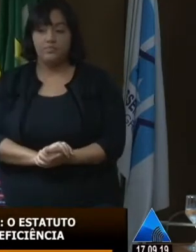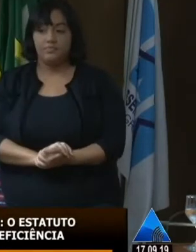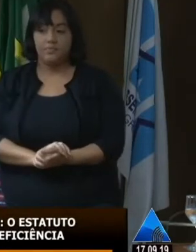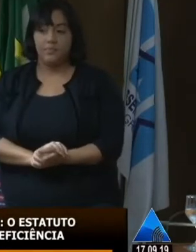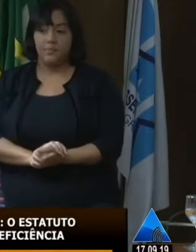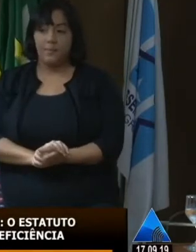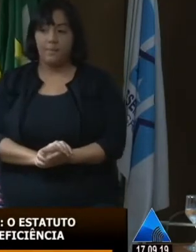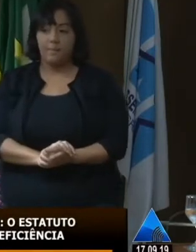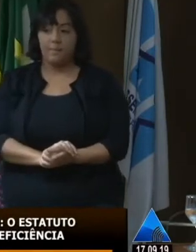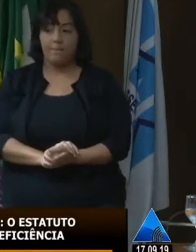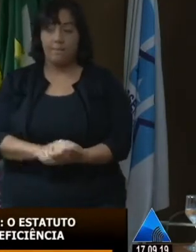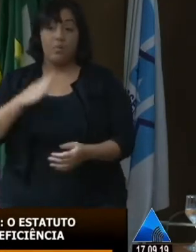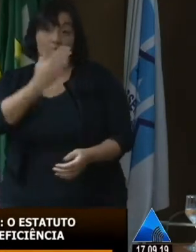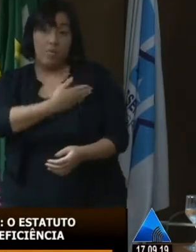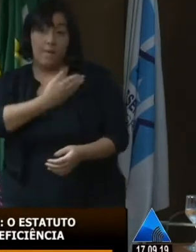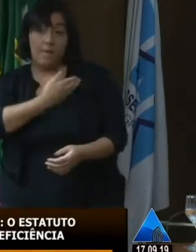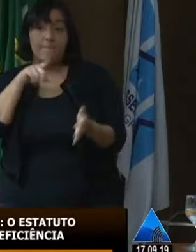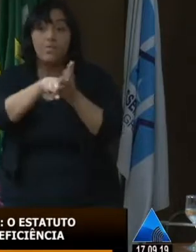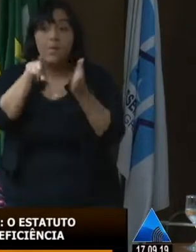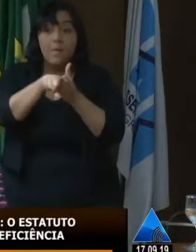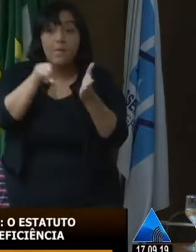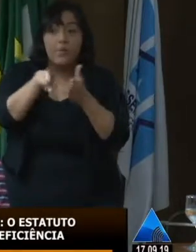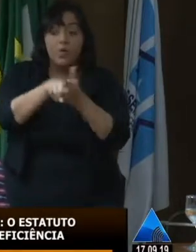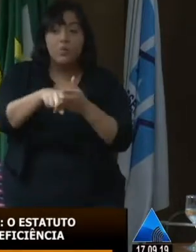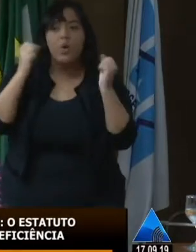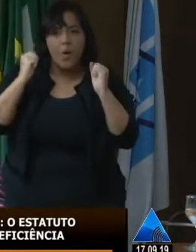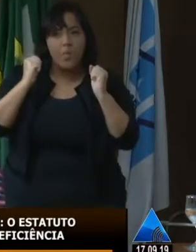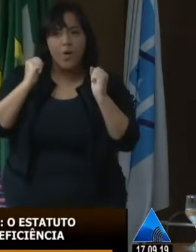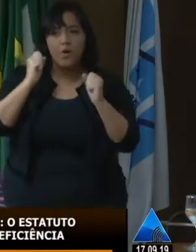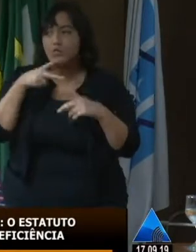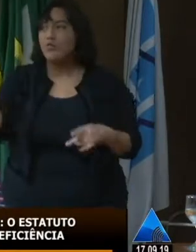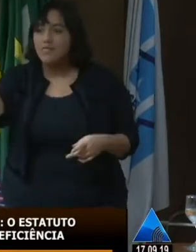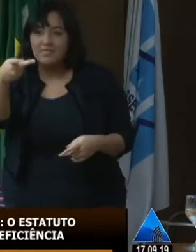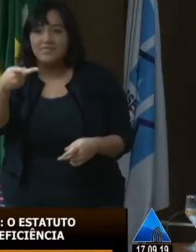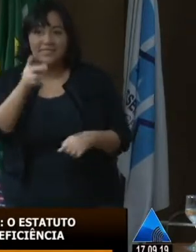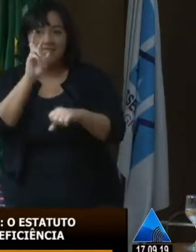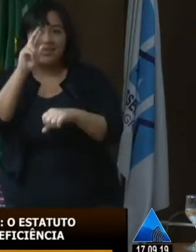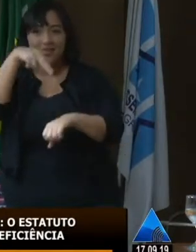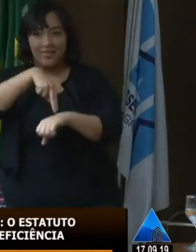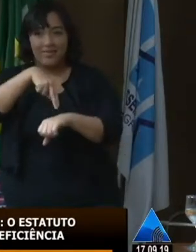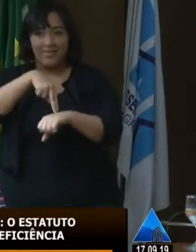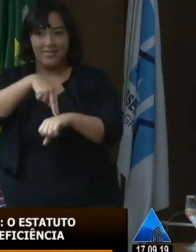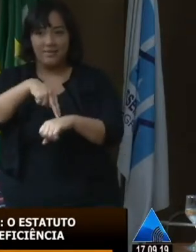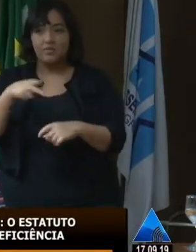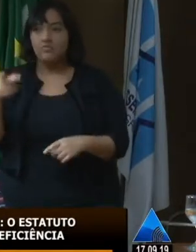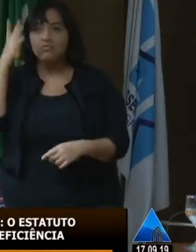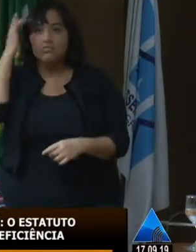aí, posso ir lá para o seu estado, para o Rio Grande do Norte? Como é que é lá? Como é que é tal praia? Como é que é pipa? Como é que é isso? Eu não sei.